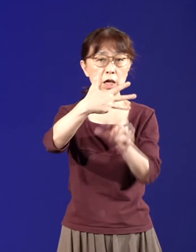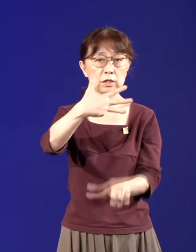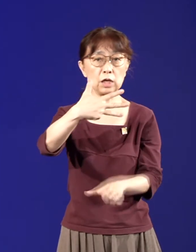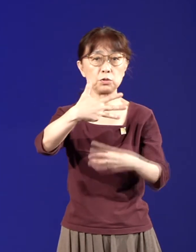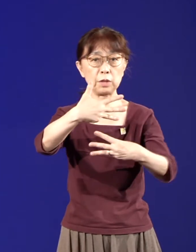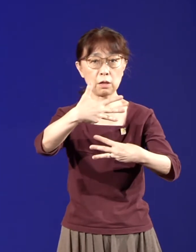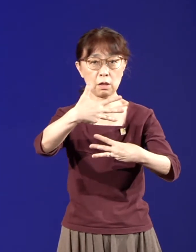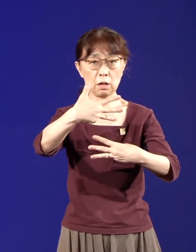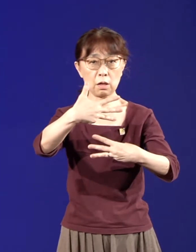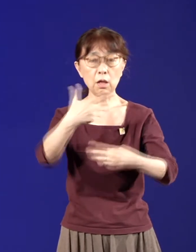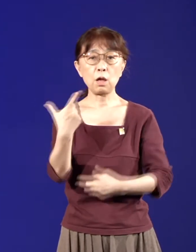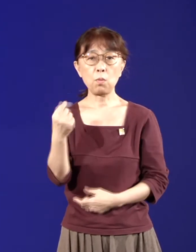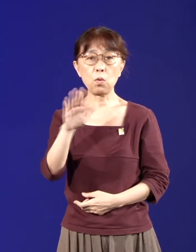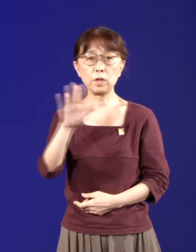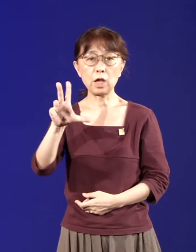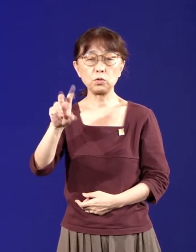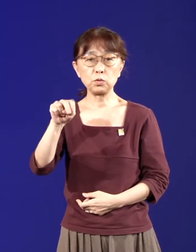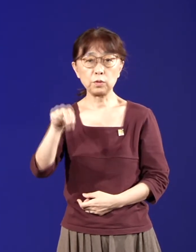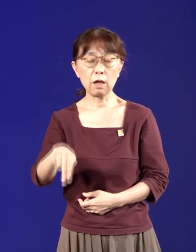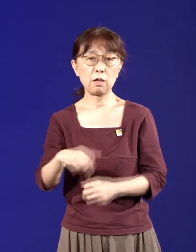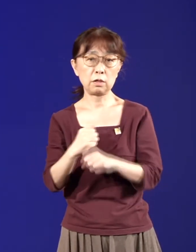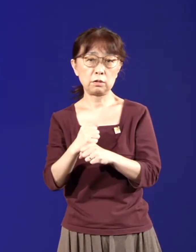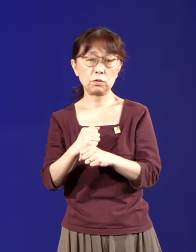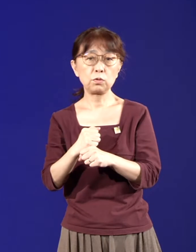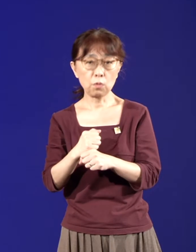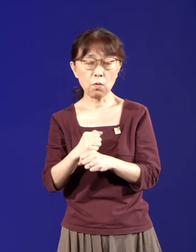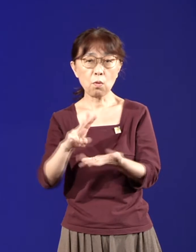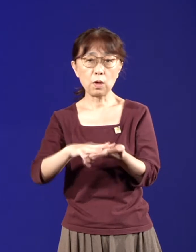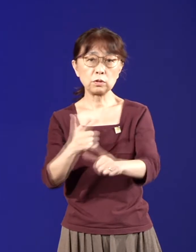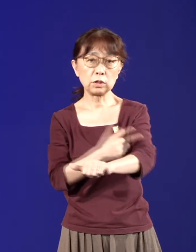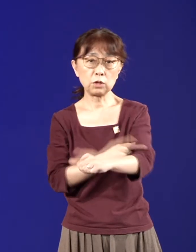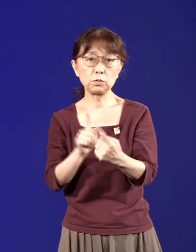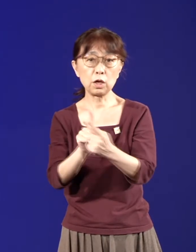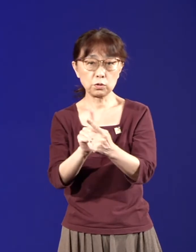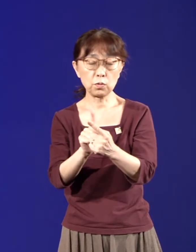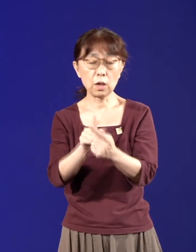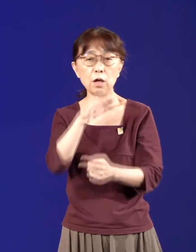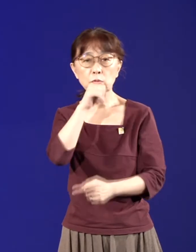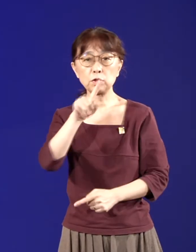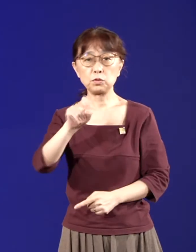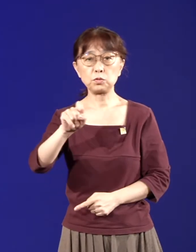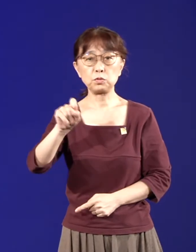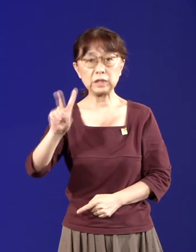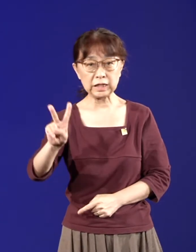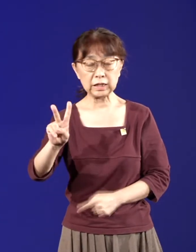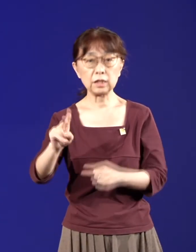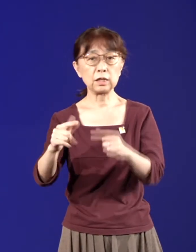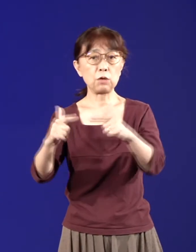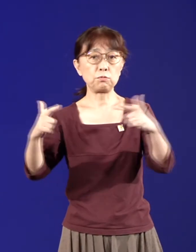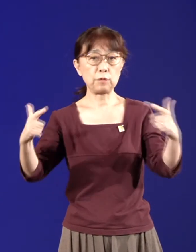からモデルナ社製のワクチン接種対象が12歳以上に拡大をされたところであります